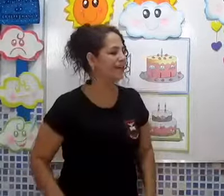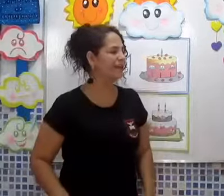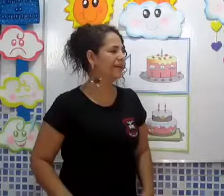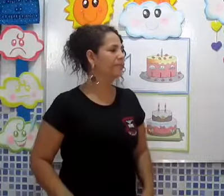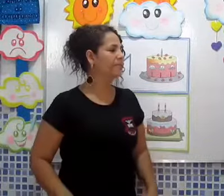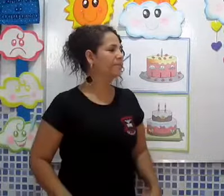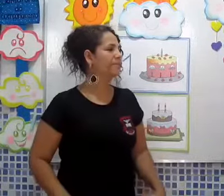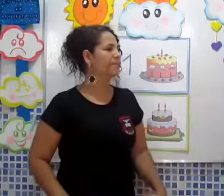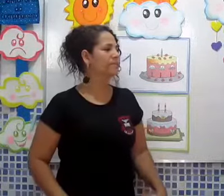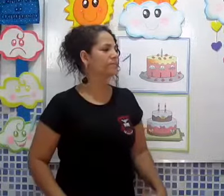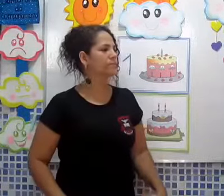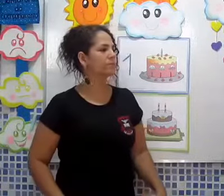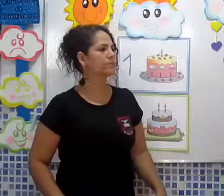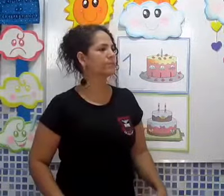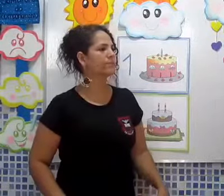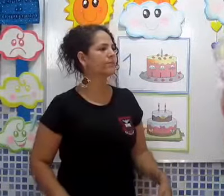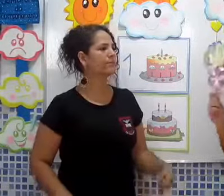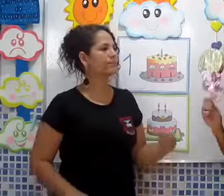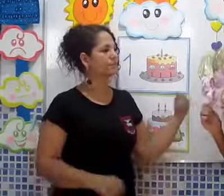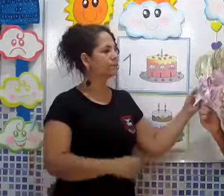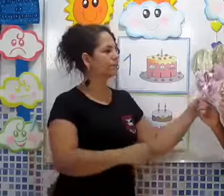eu tenho aqui 2 pirulitos.